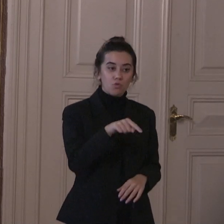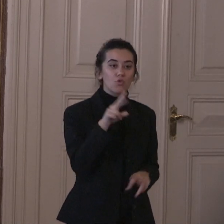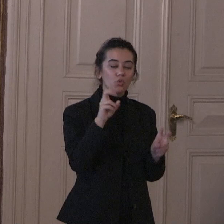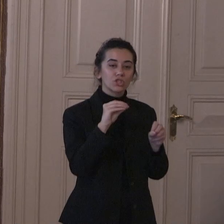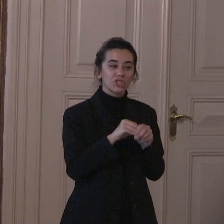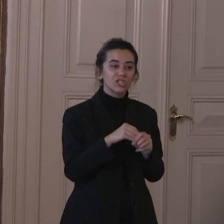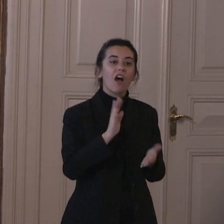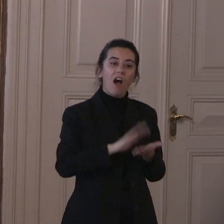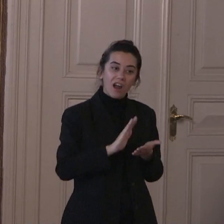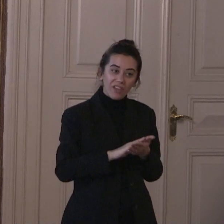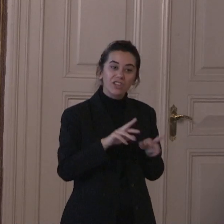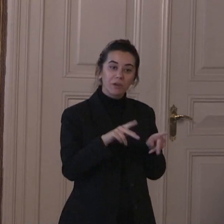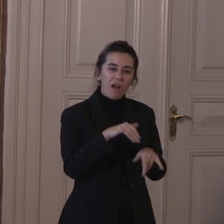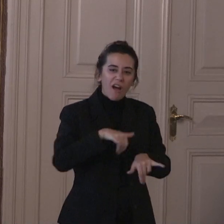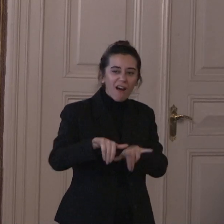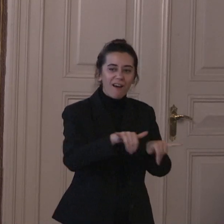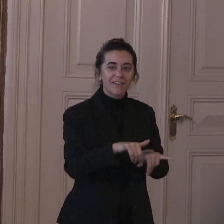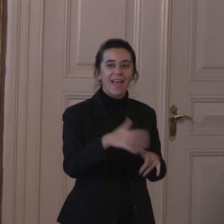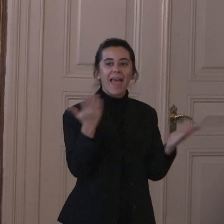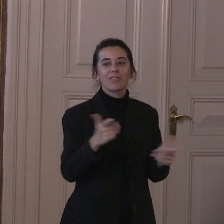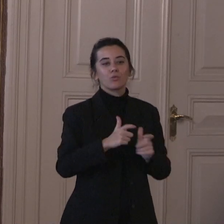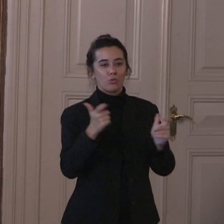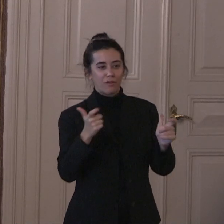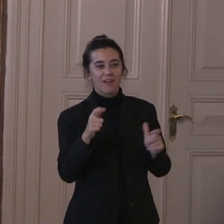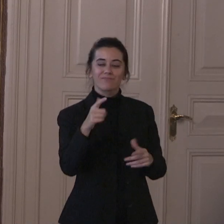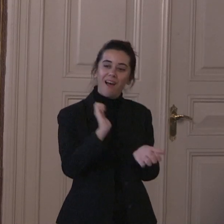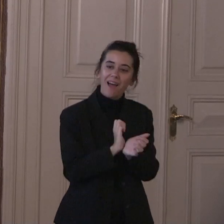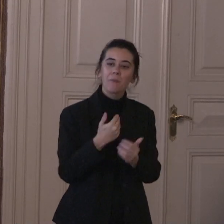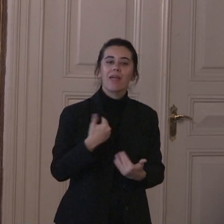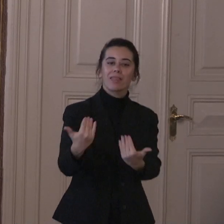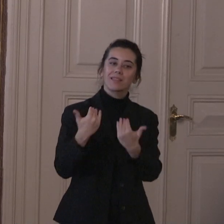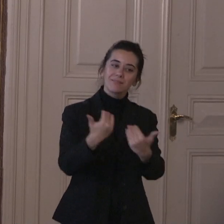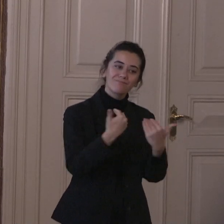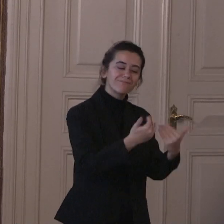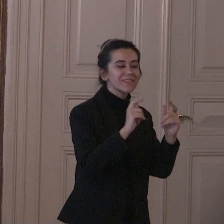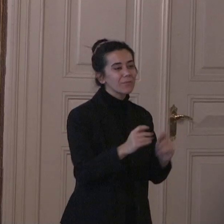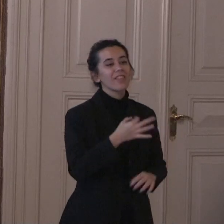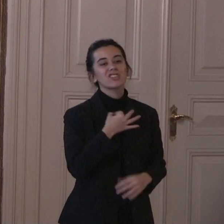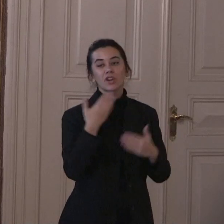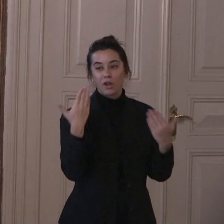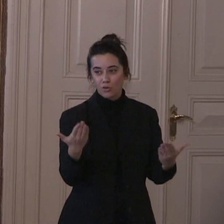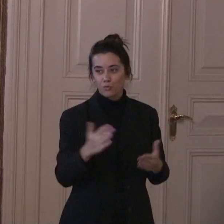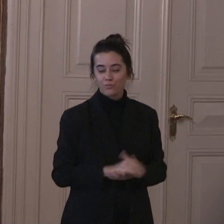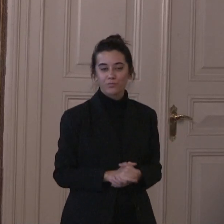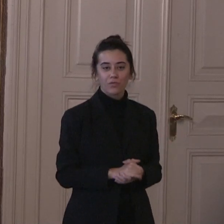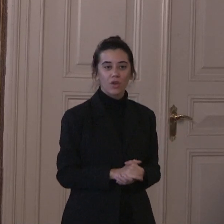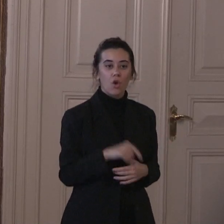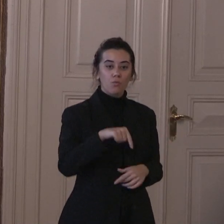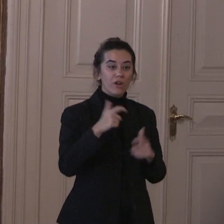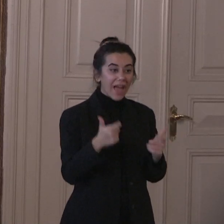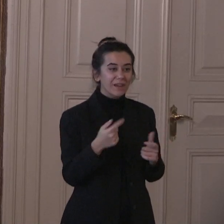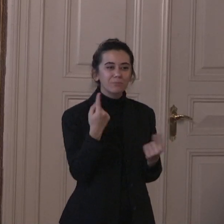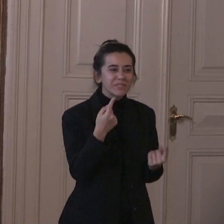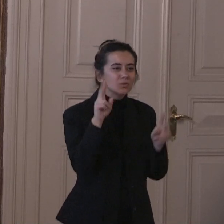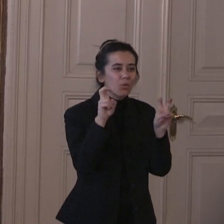Enugar ailesi de bana destek oldu. Bu bağlamda onlara tekrar teşekkür ederim. İşte burada bir de şöyle bir durum var,